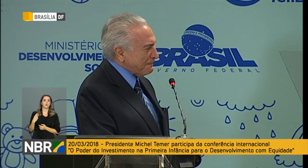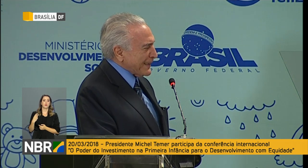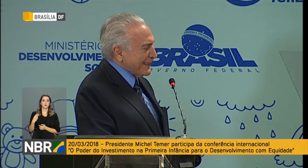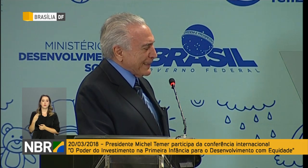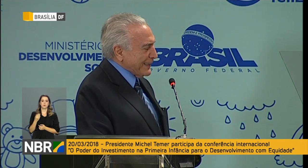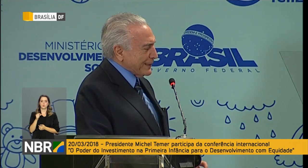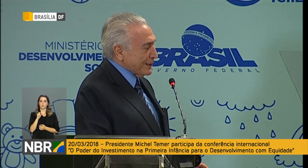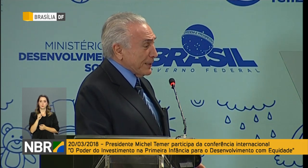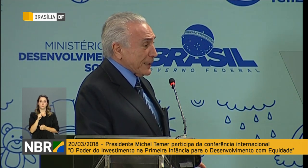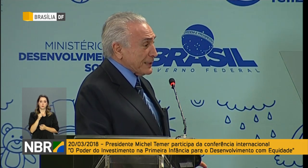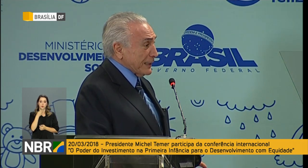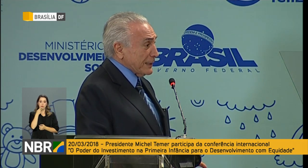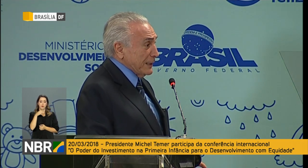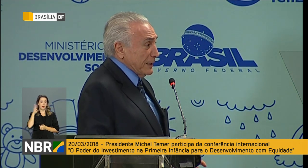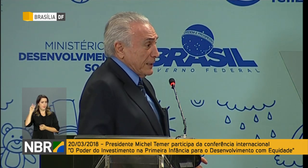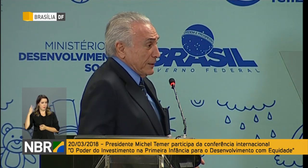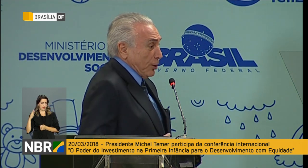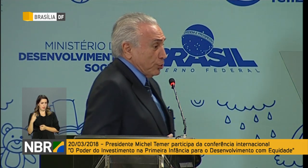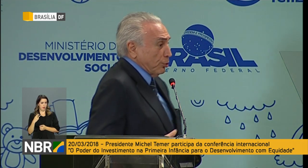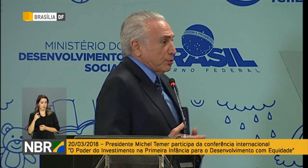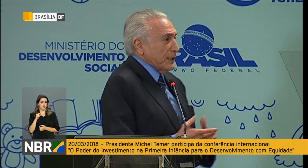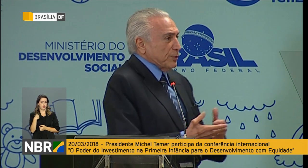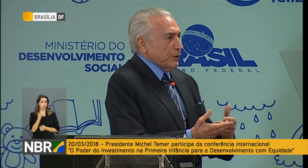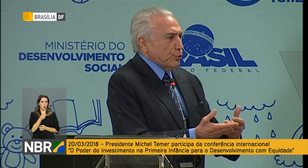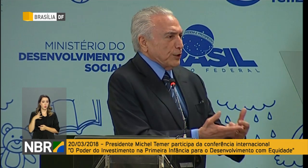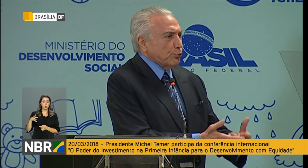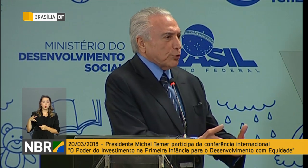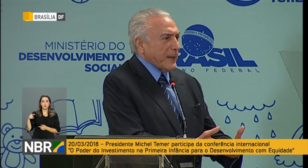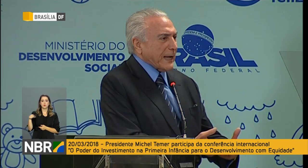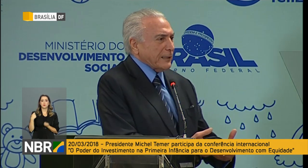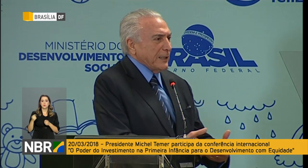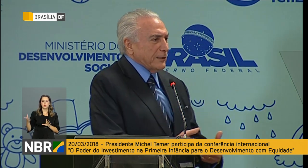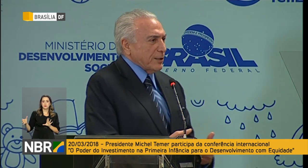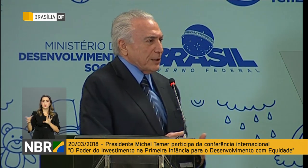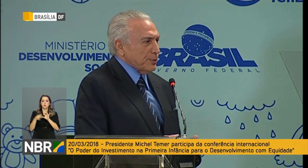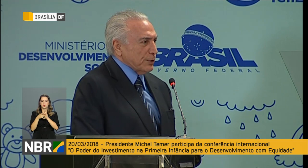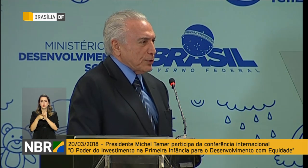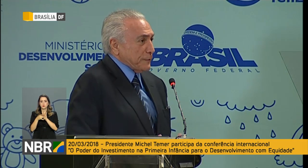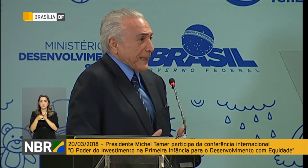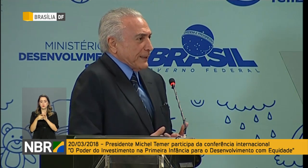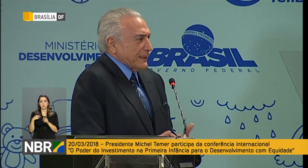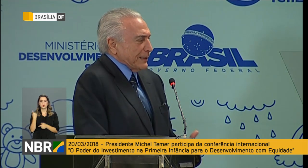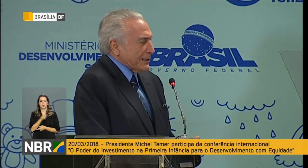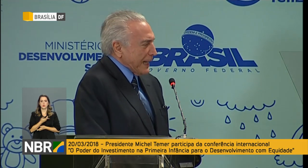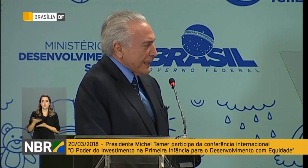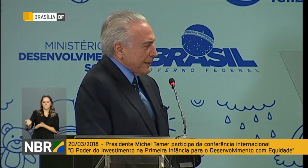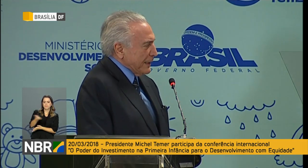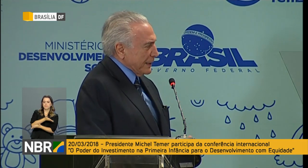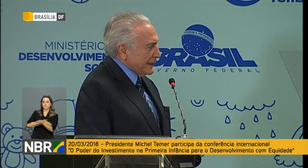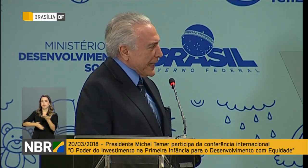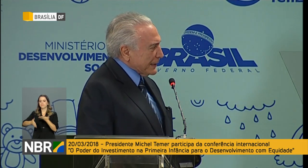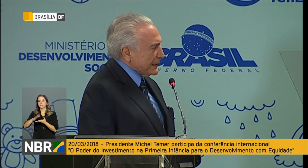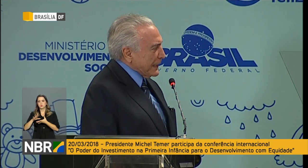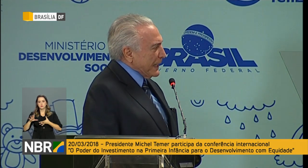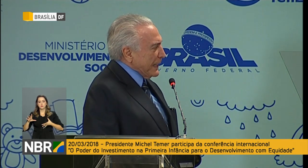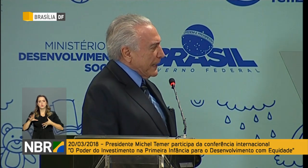Paraná. Dizia a Marcela que nós todos temos que nos enturmar, nós temos que nos fraternizar